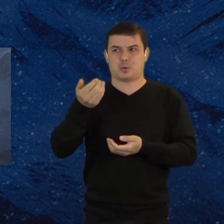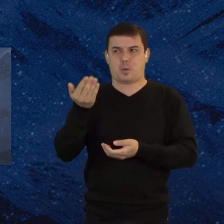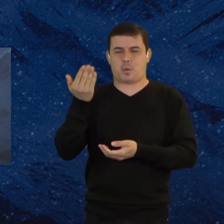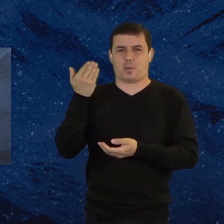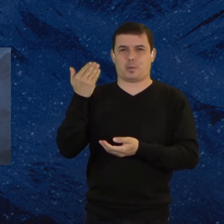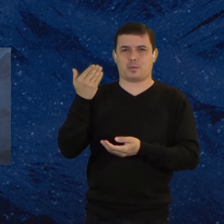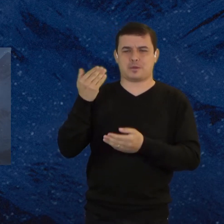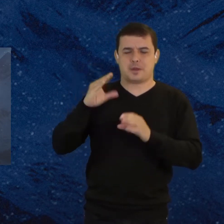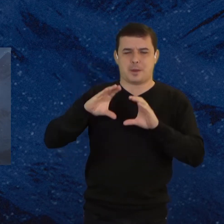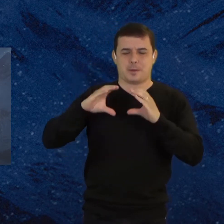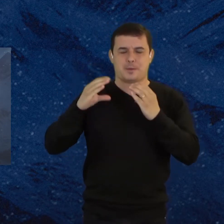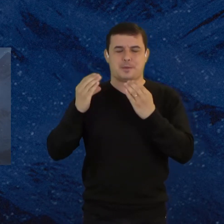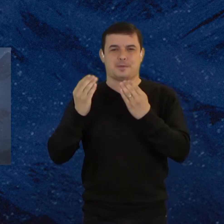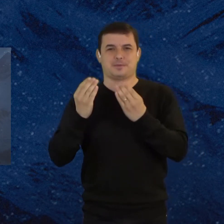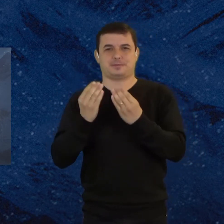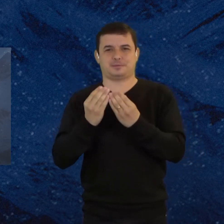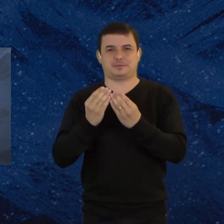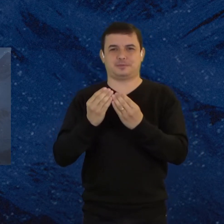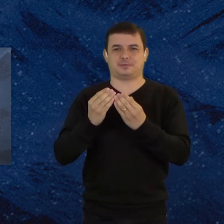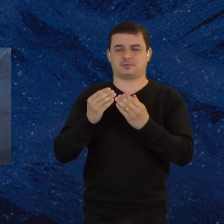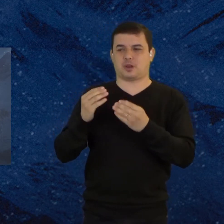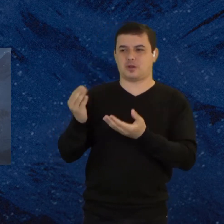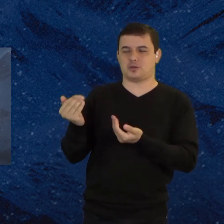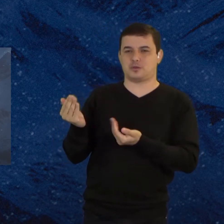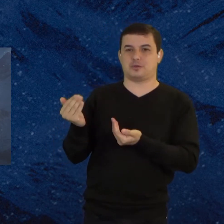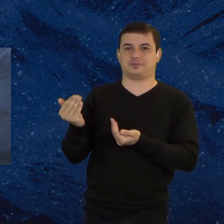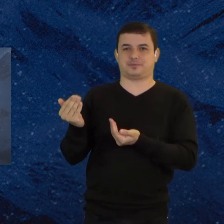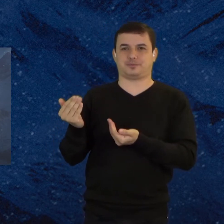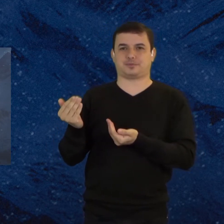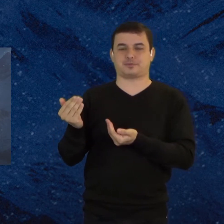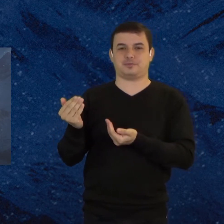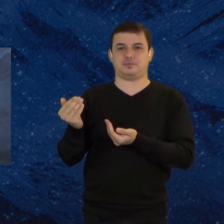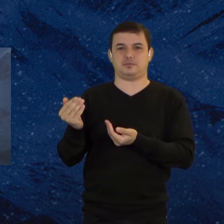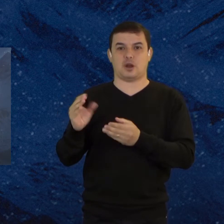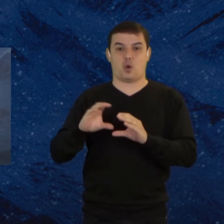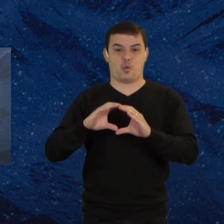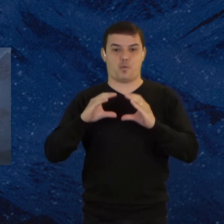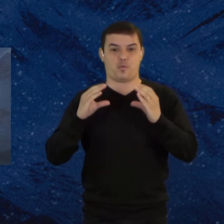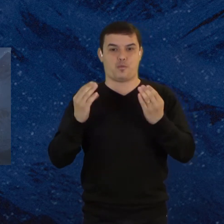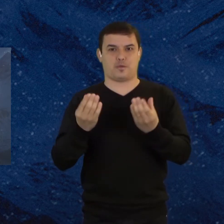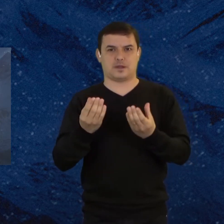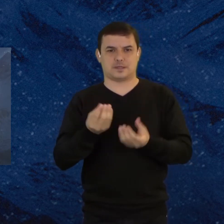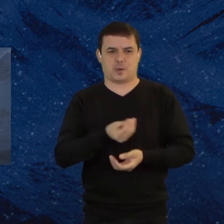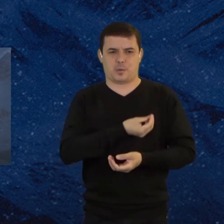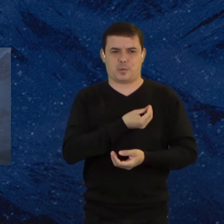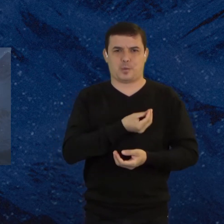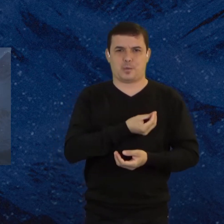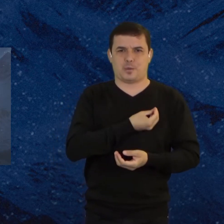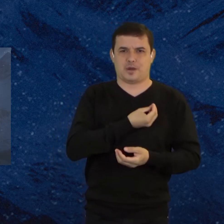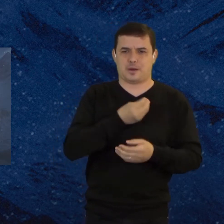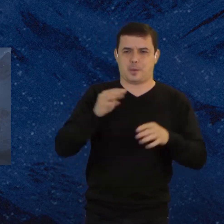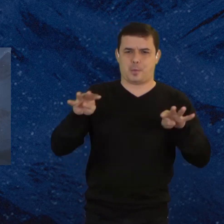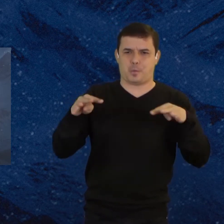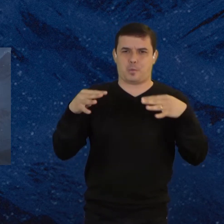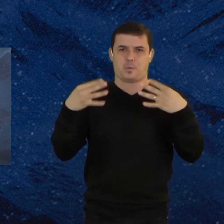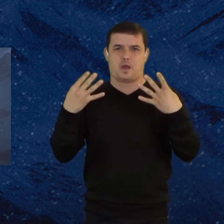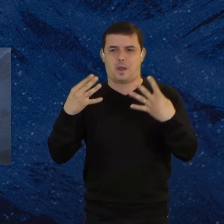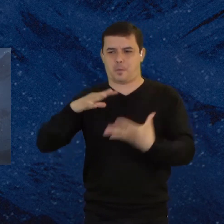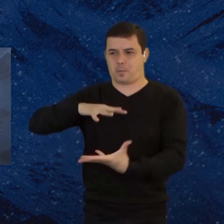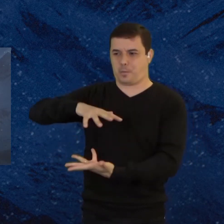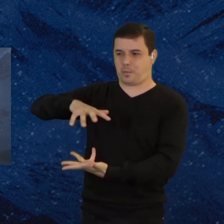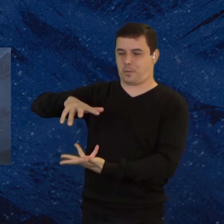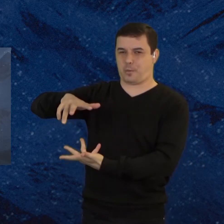noite da Conferência de Jovens, essa conferência online, uma conferência